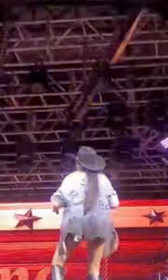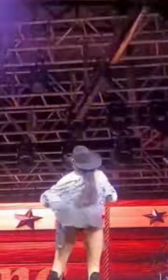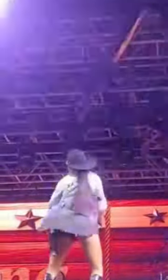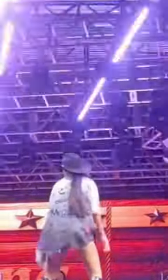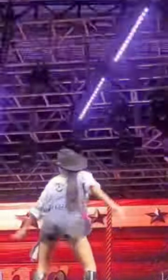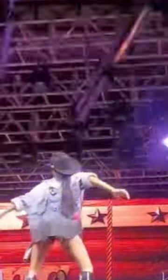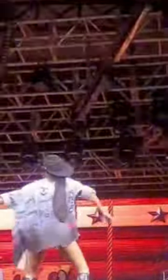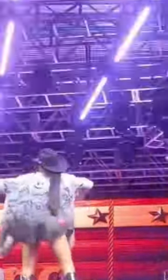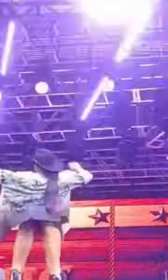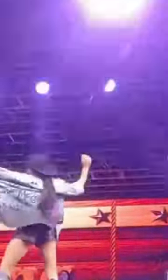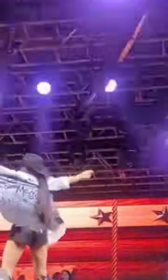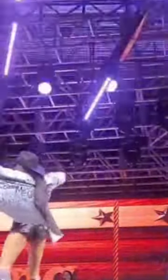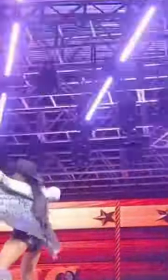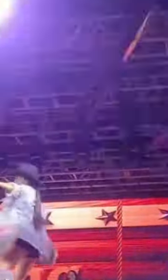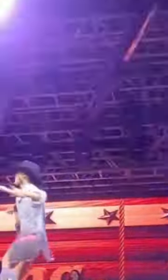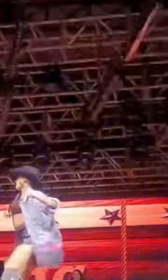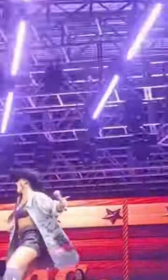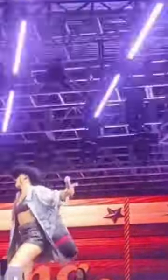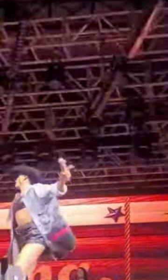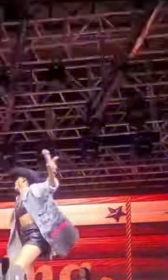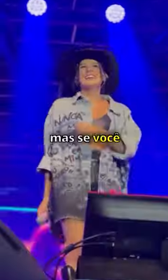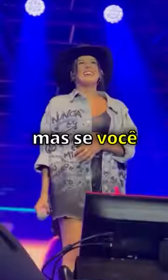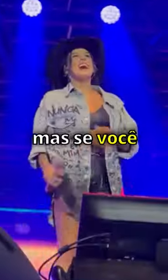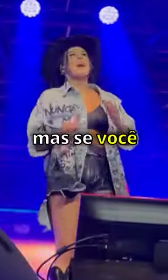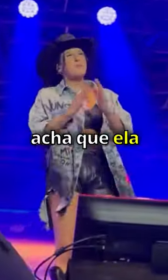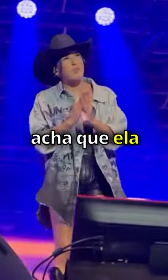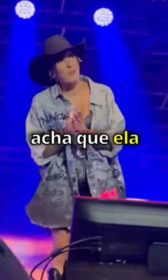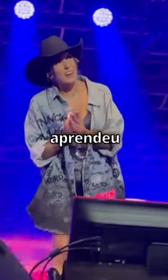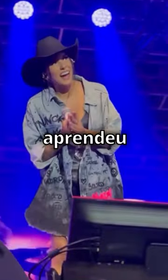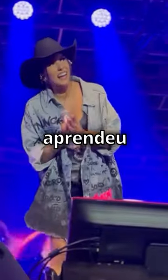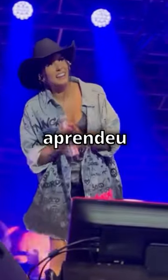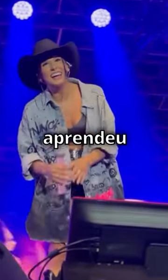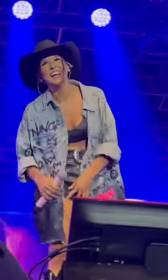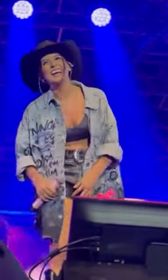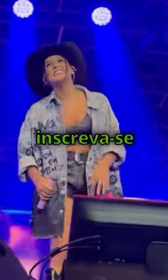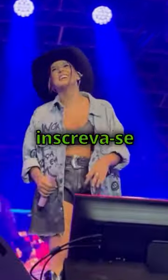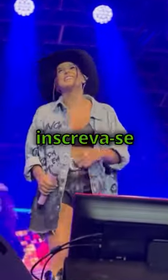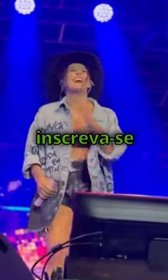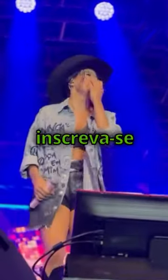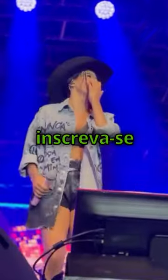Mas se você acha que ela aprendeu, inscreva-se!